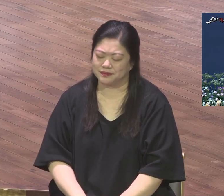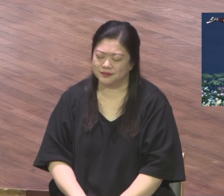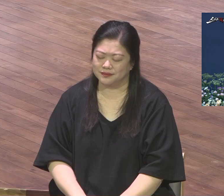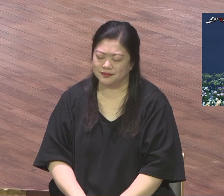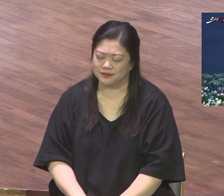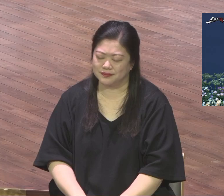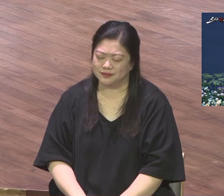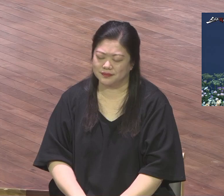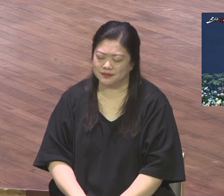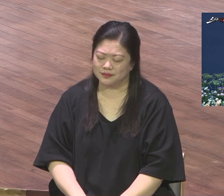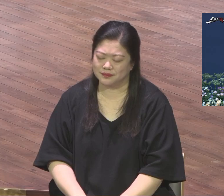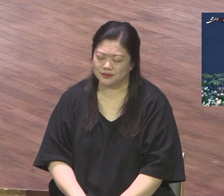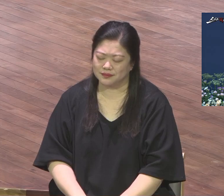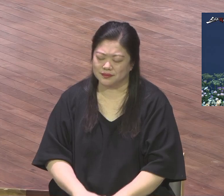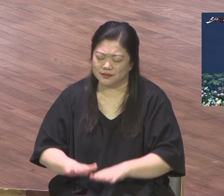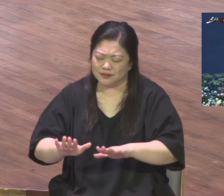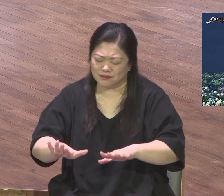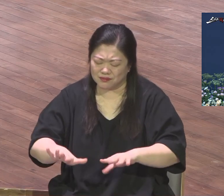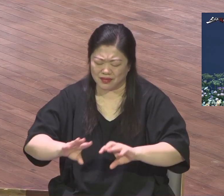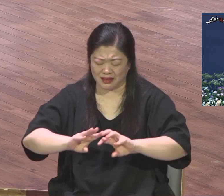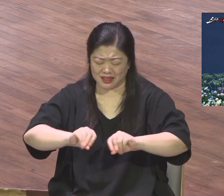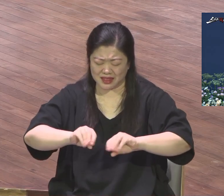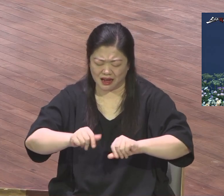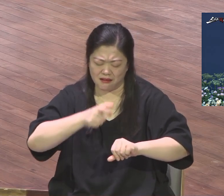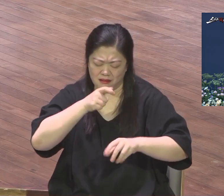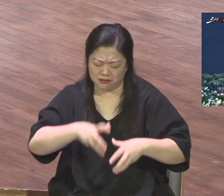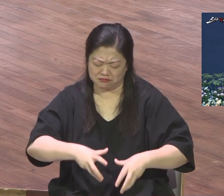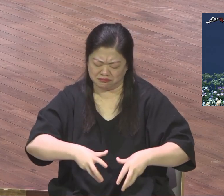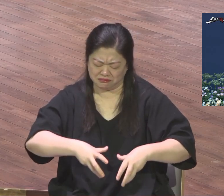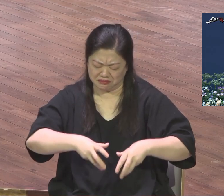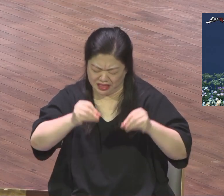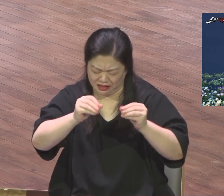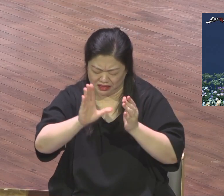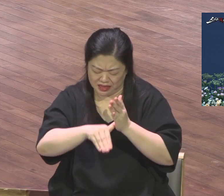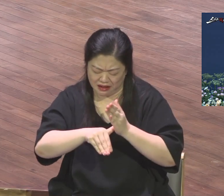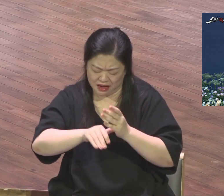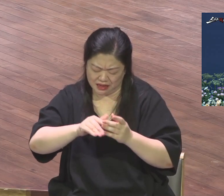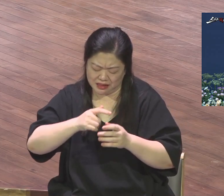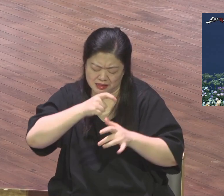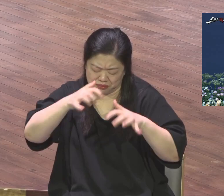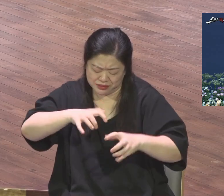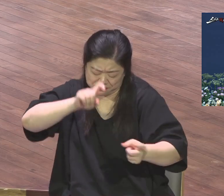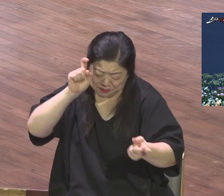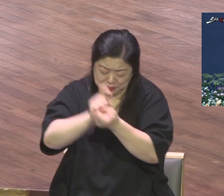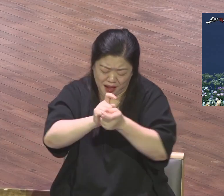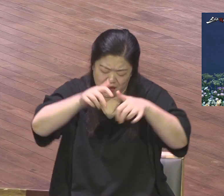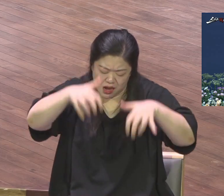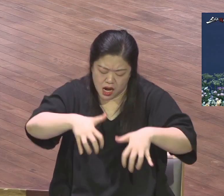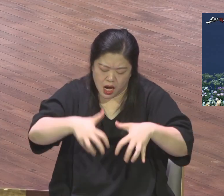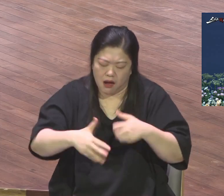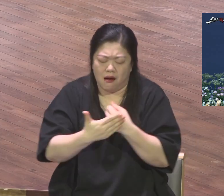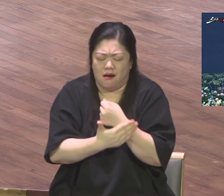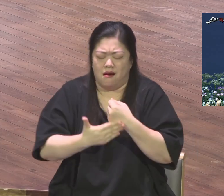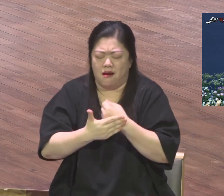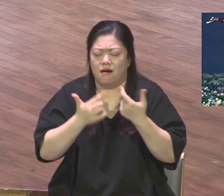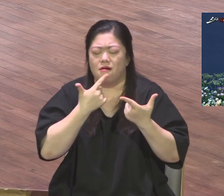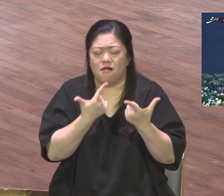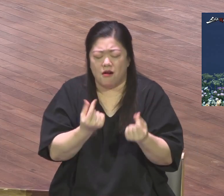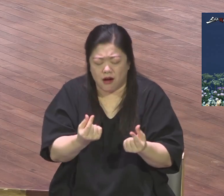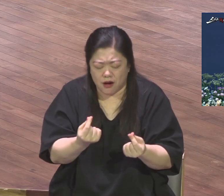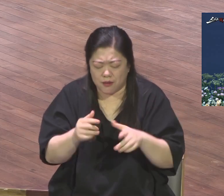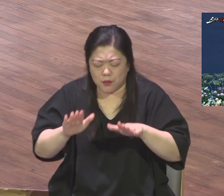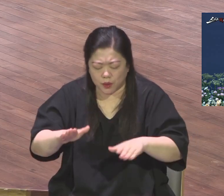이렇게 가물은 땅에 단비가 오듯이 오늘도 복된 주일 예배 참여한 우리 예원의